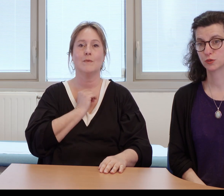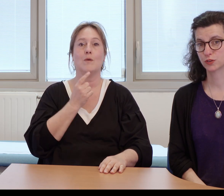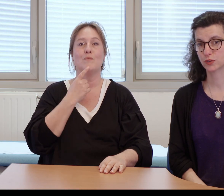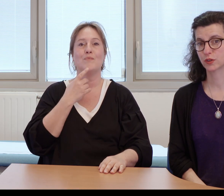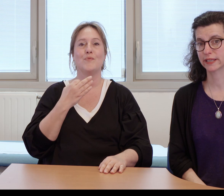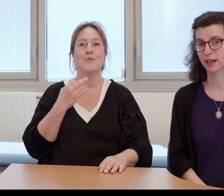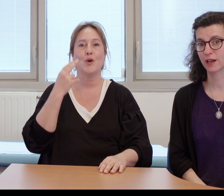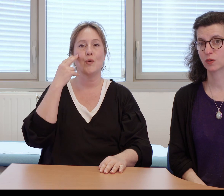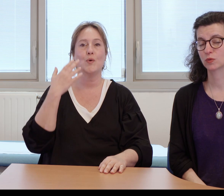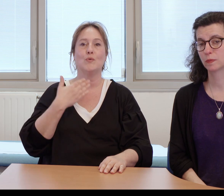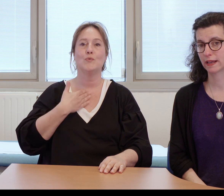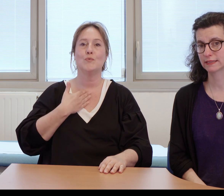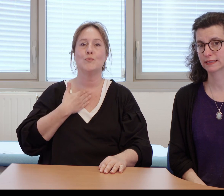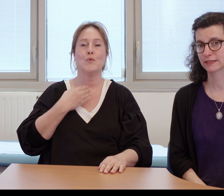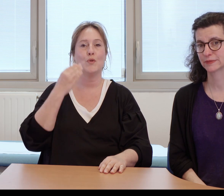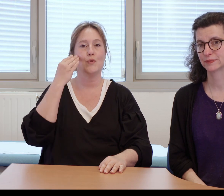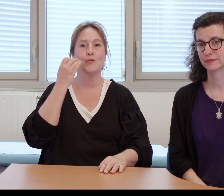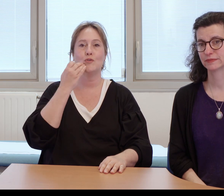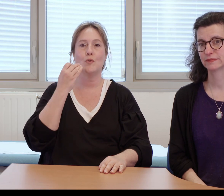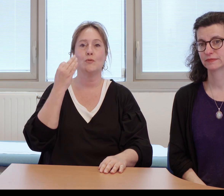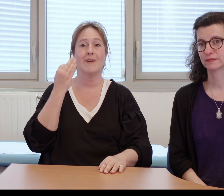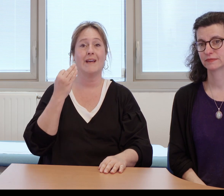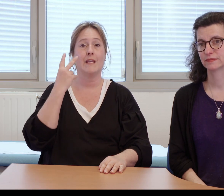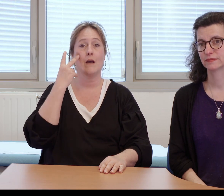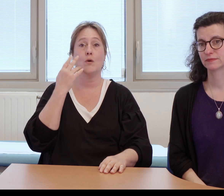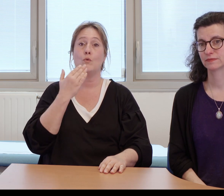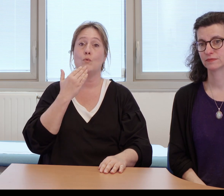pour que tu ne sentes rien ou presque.